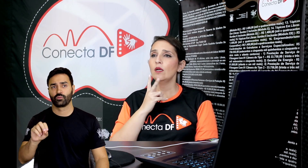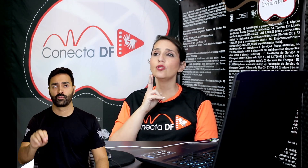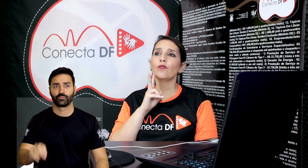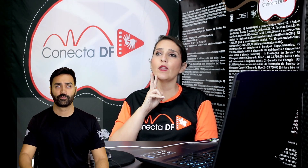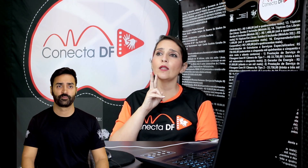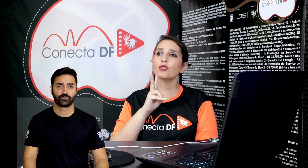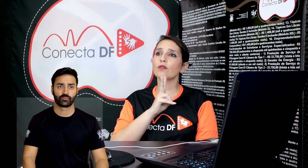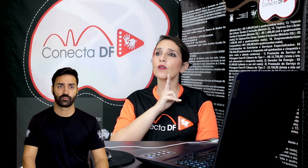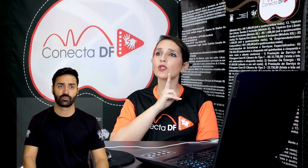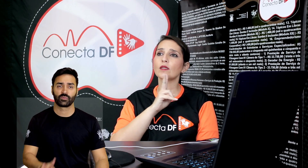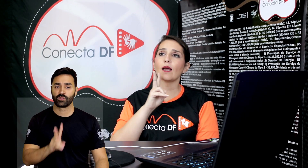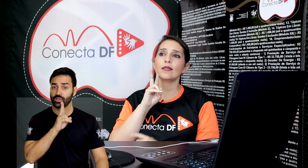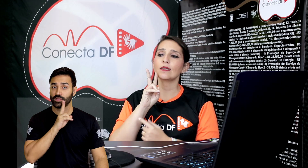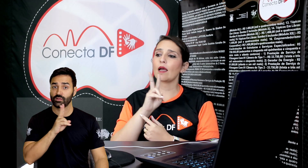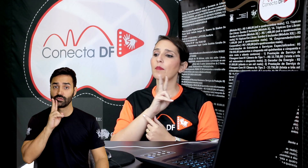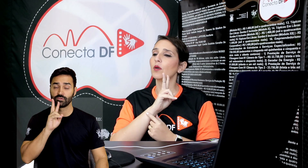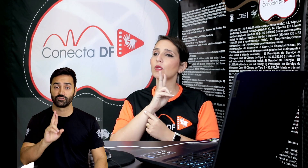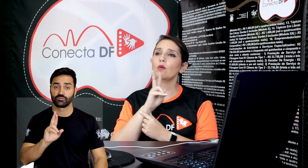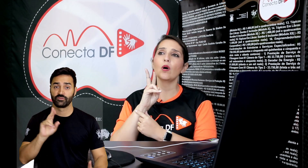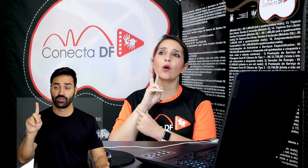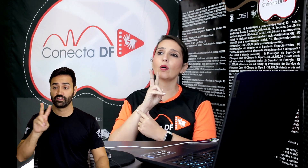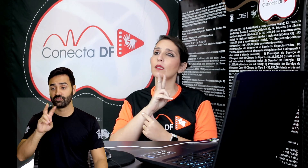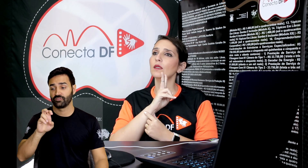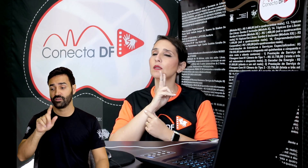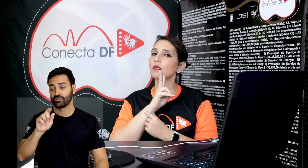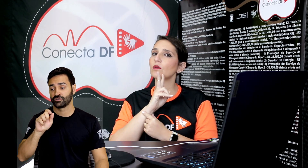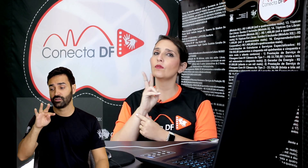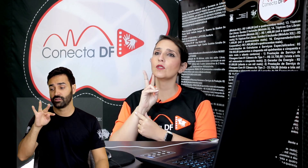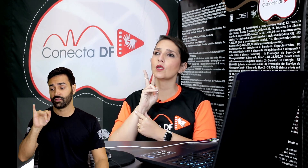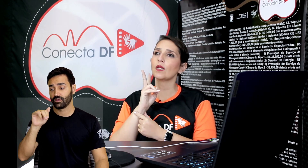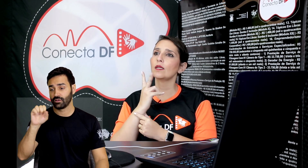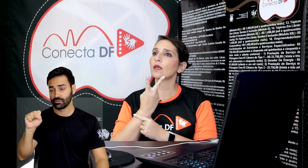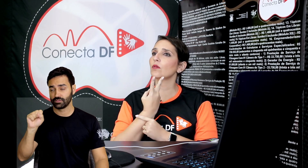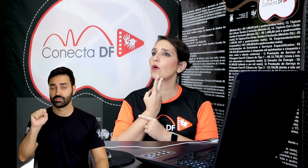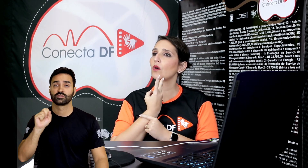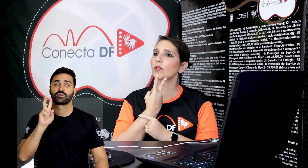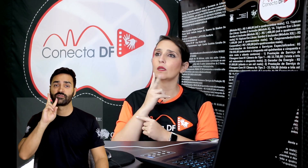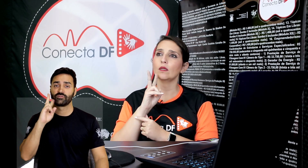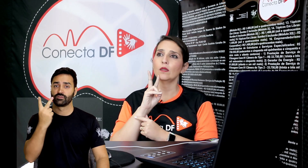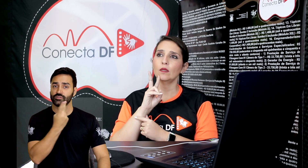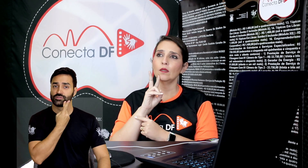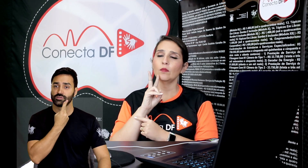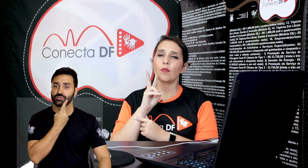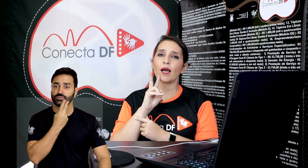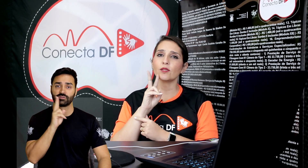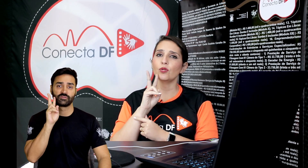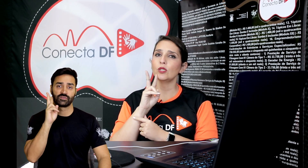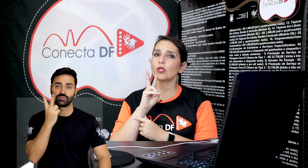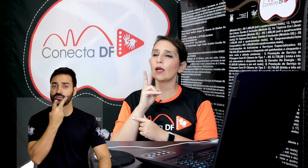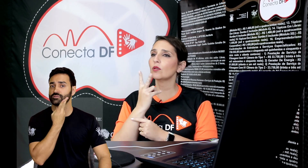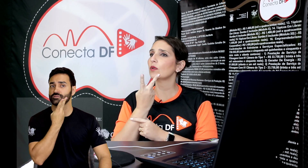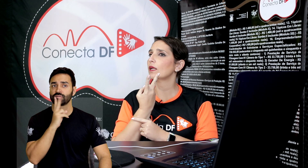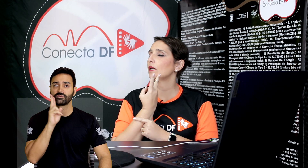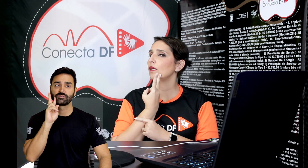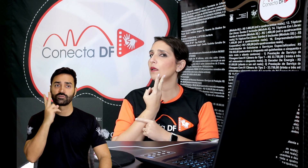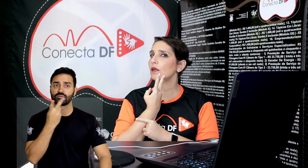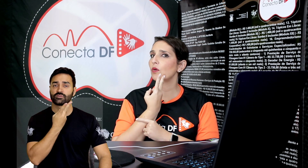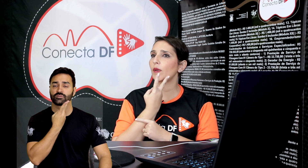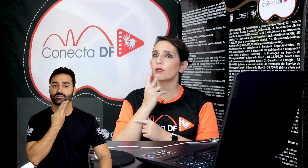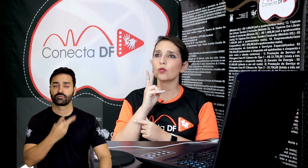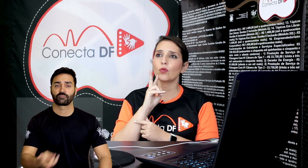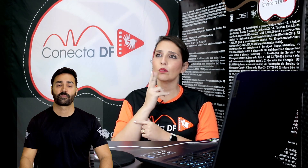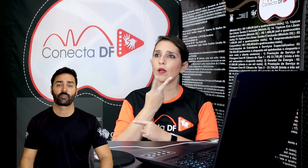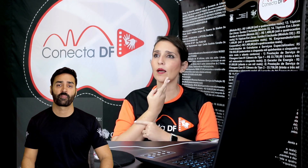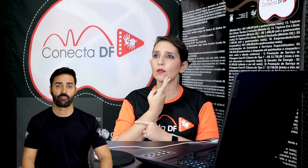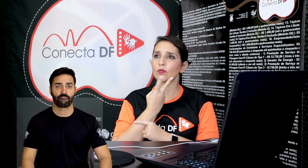Tá? Diferente de vegetais que a mão não roda, o vegetariano roda. Bate o indicador aqui e